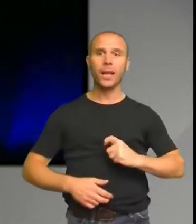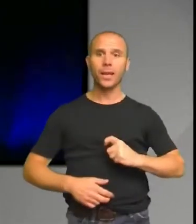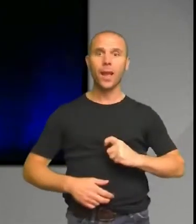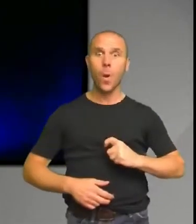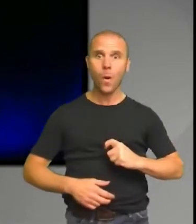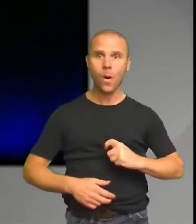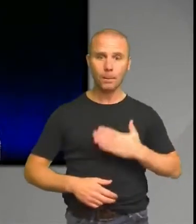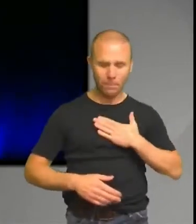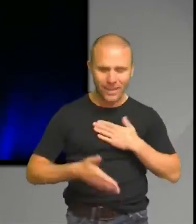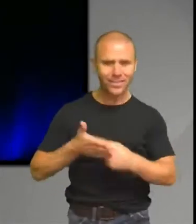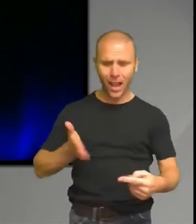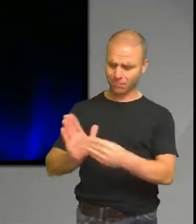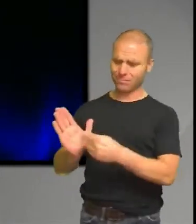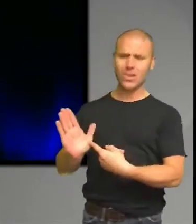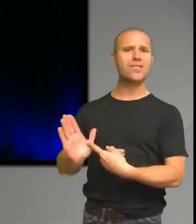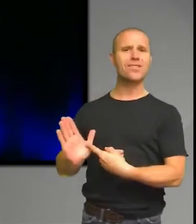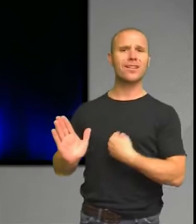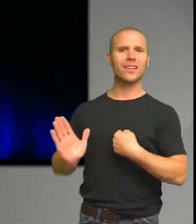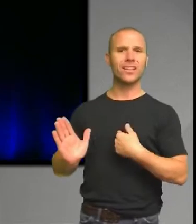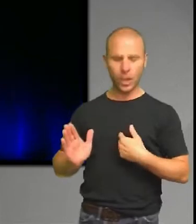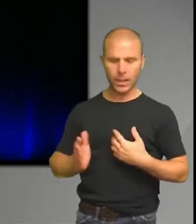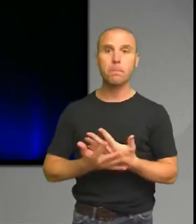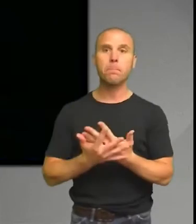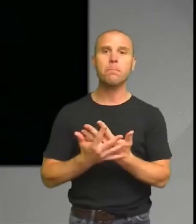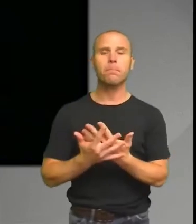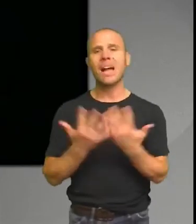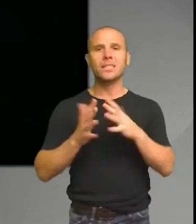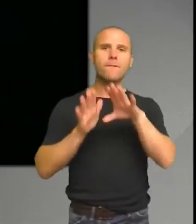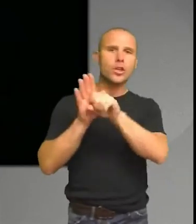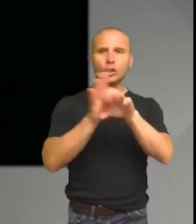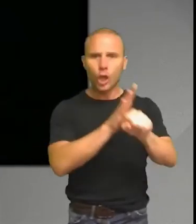Det är mitt namn som står där. Massförstörelse på Dalhem.